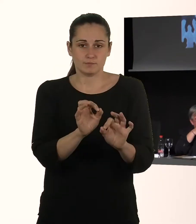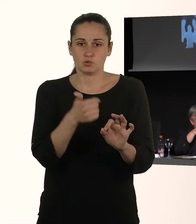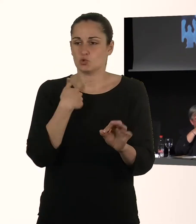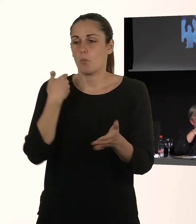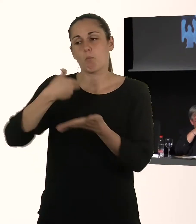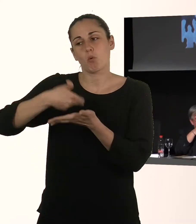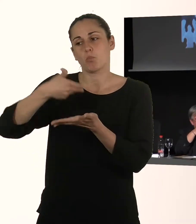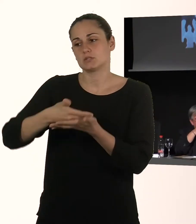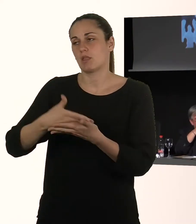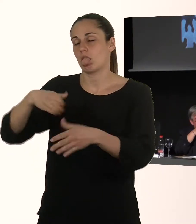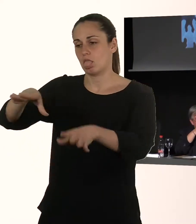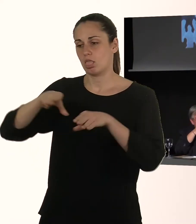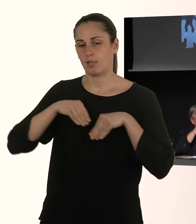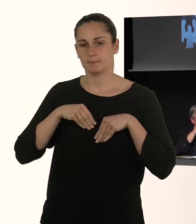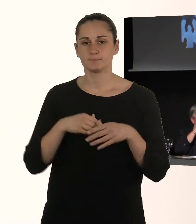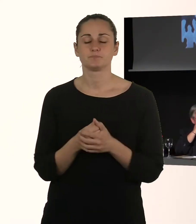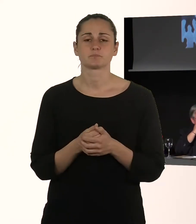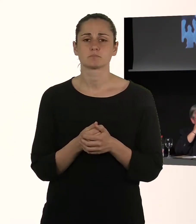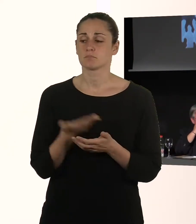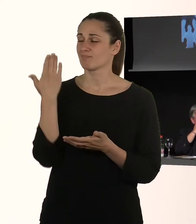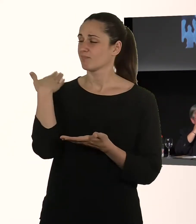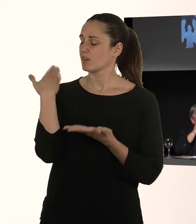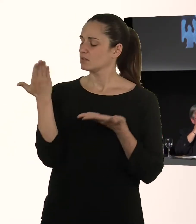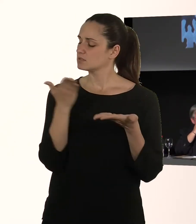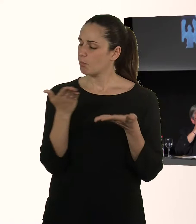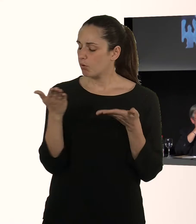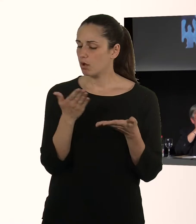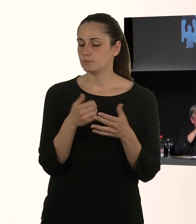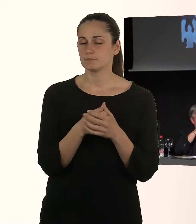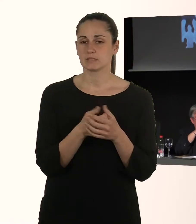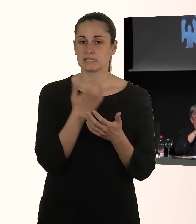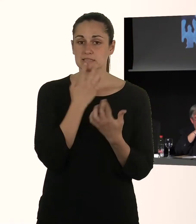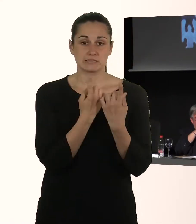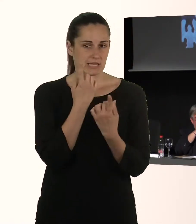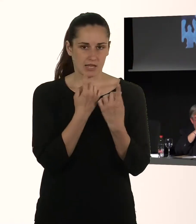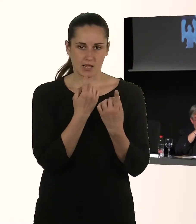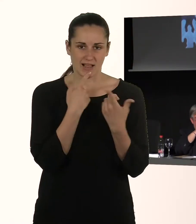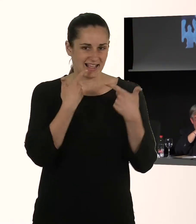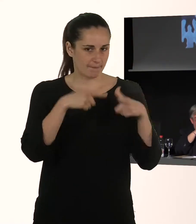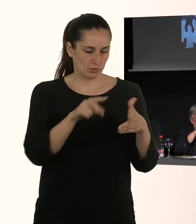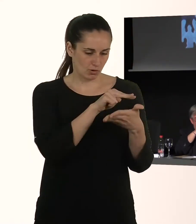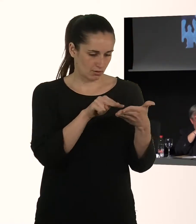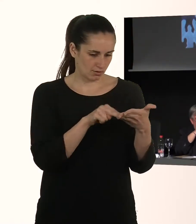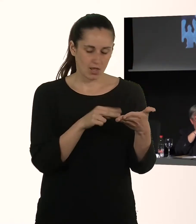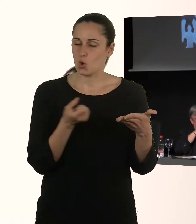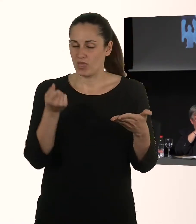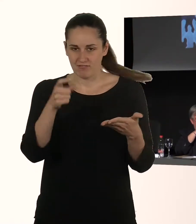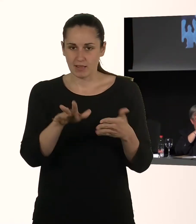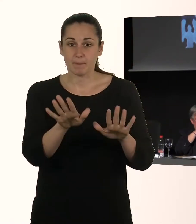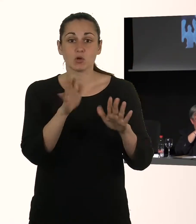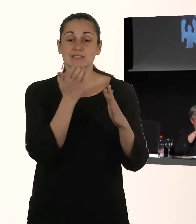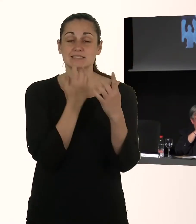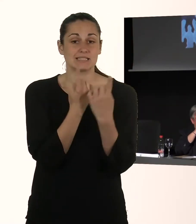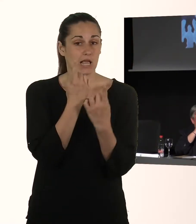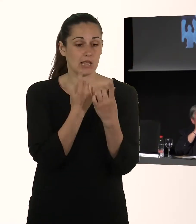propuesta. En aquel momento, porque si alguien en algún momento lee el capítulo, no es necesario en absoluto, pero si alguien lo lee en